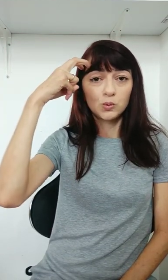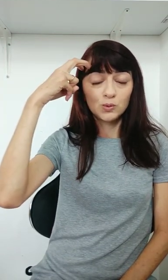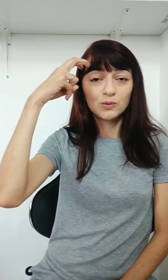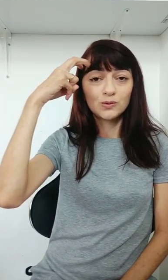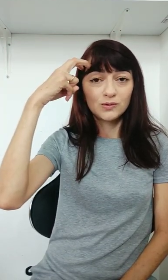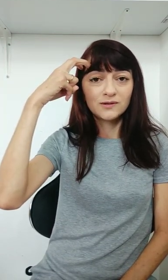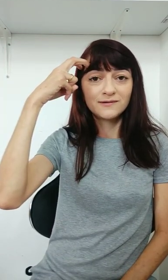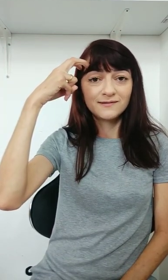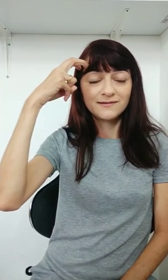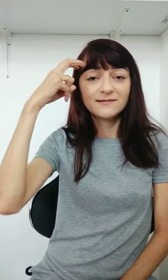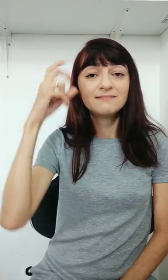Cultura.